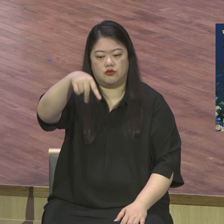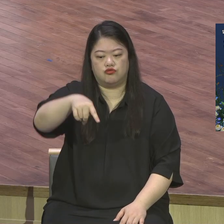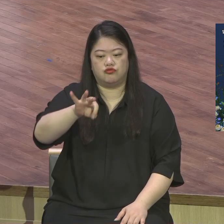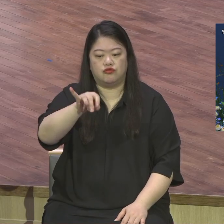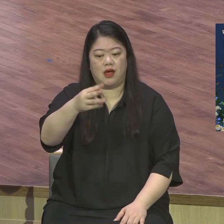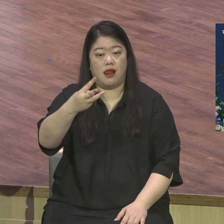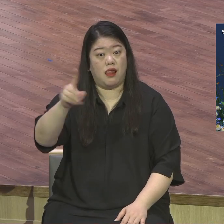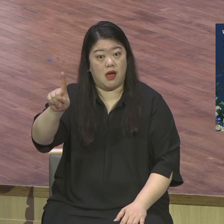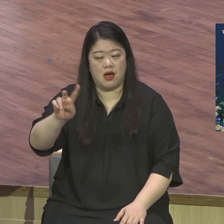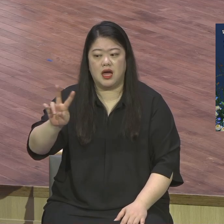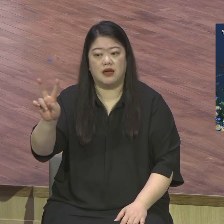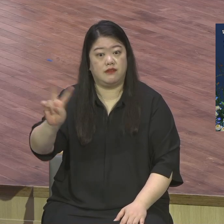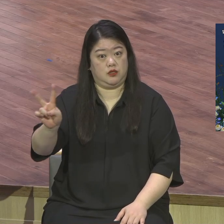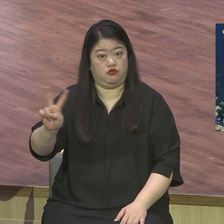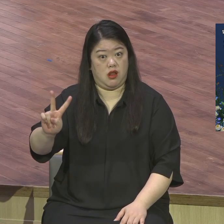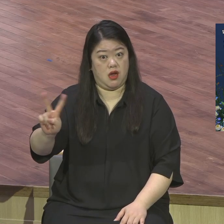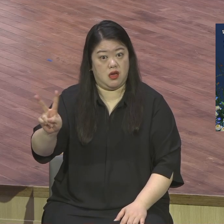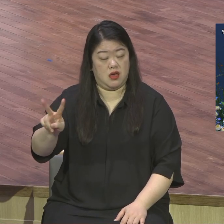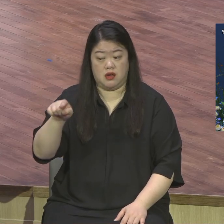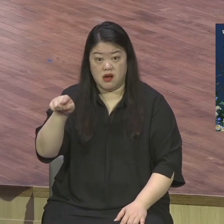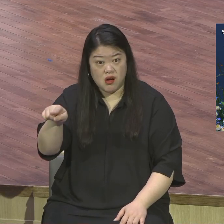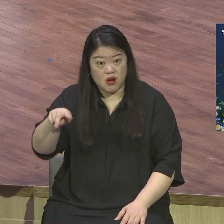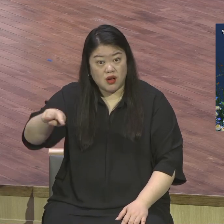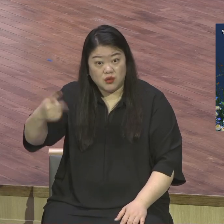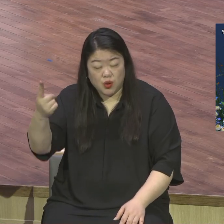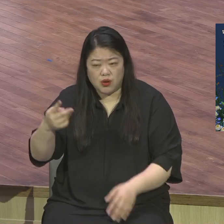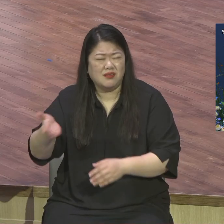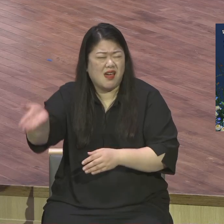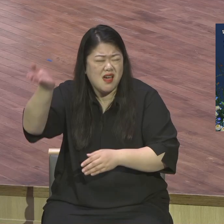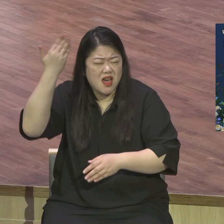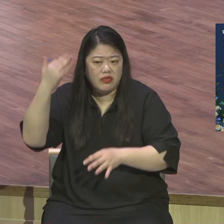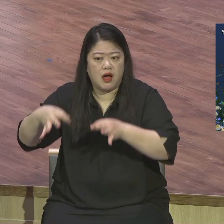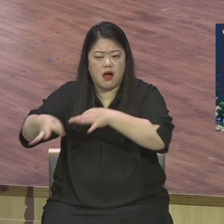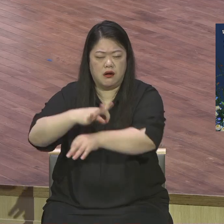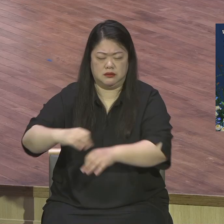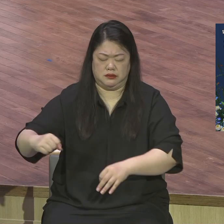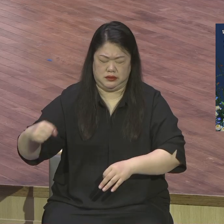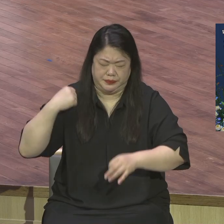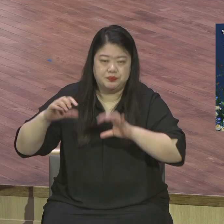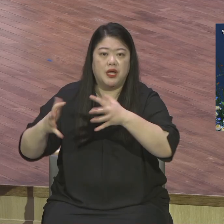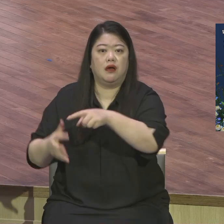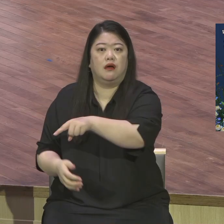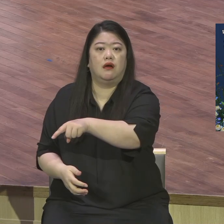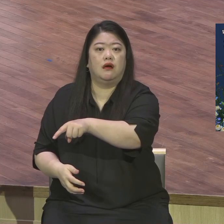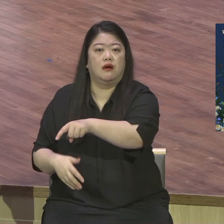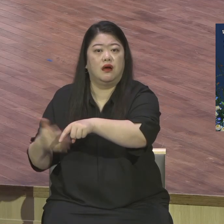,800만 명이 심각한 식량 위기 먹을 것이 없어